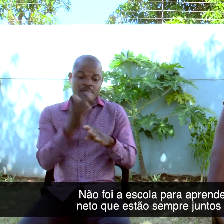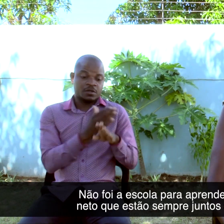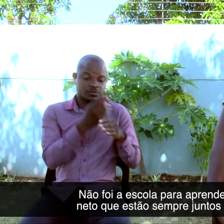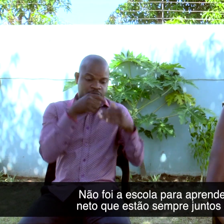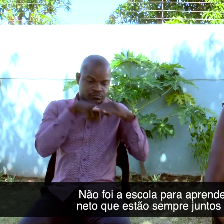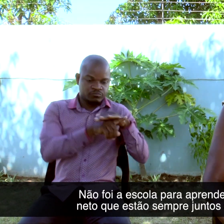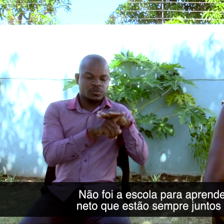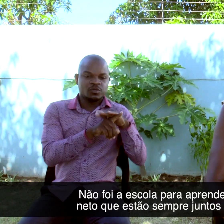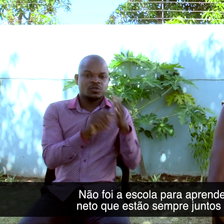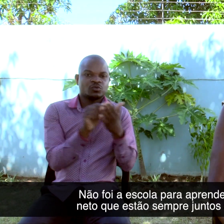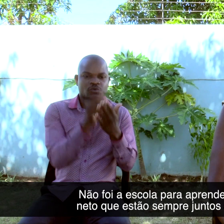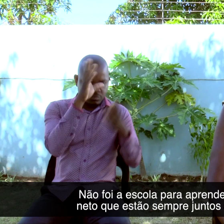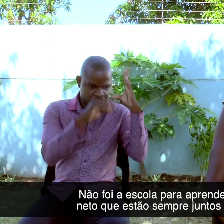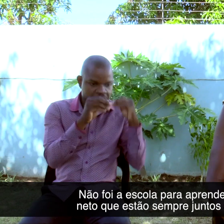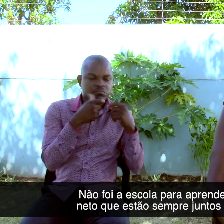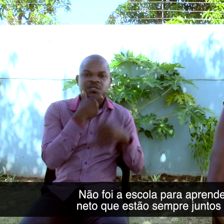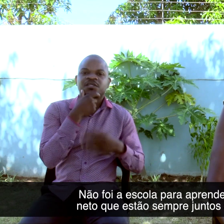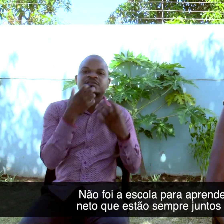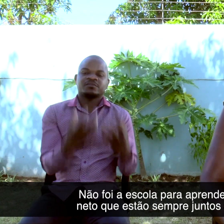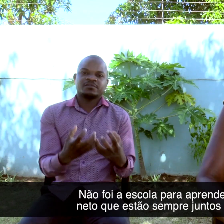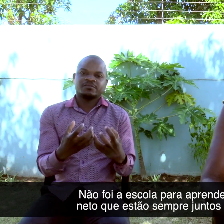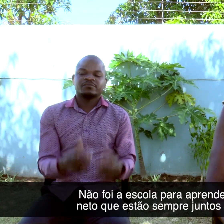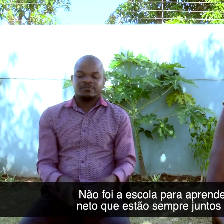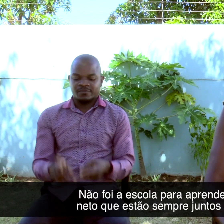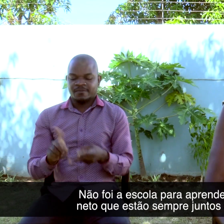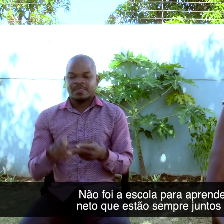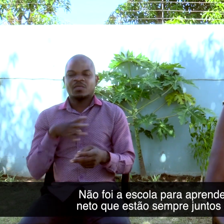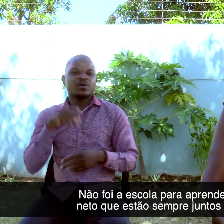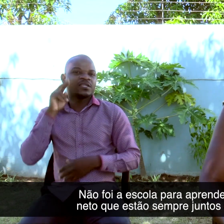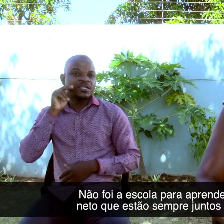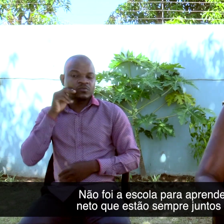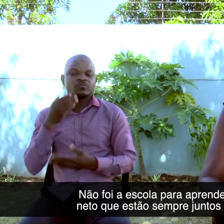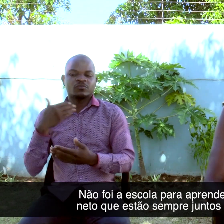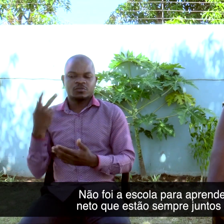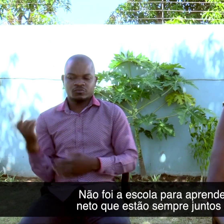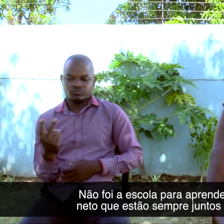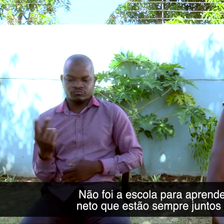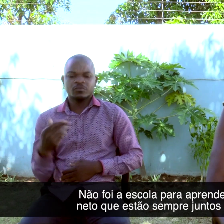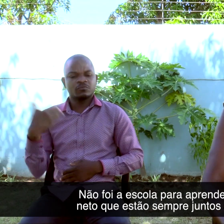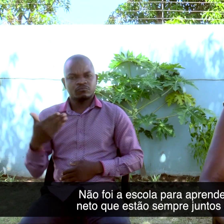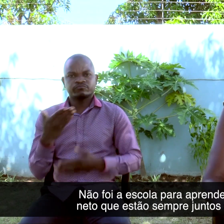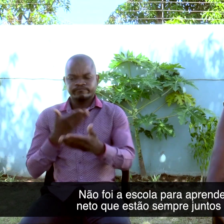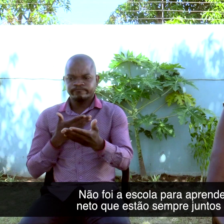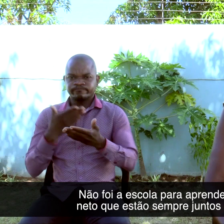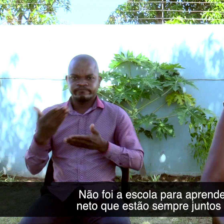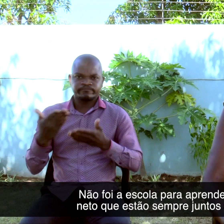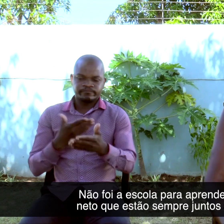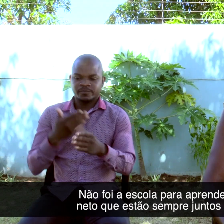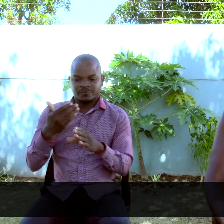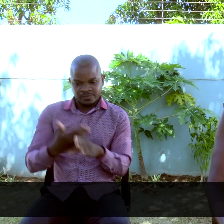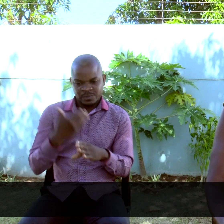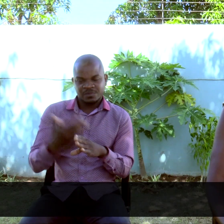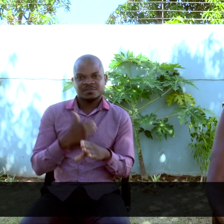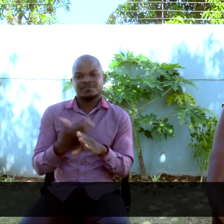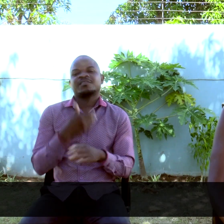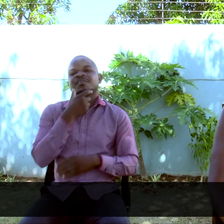aprender inglês. E tem um neto também que ele fala com ele, estão juntos sempre a praticar o